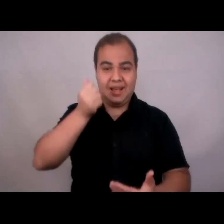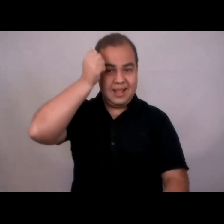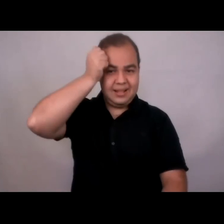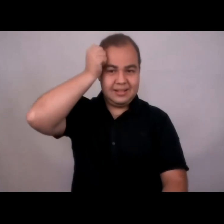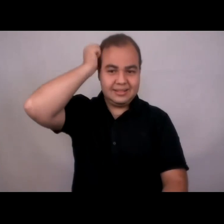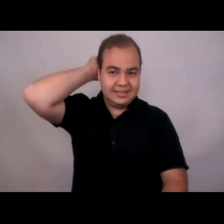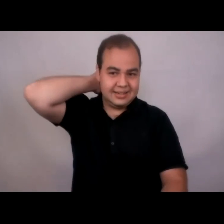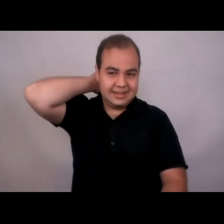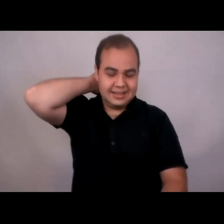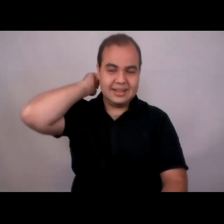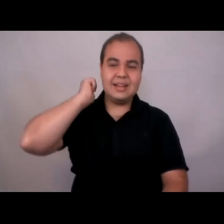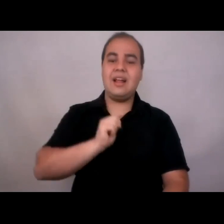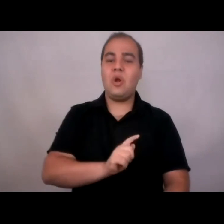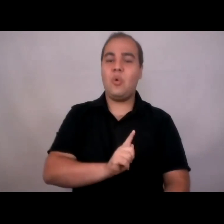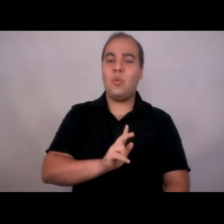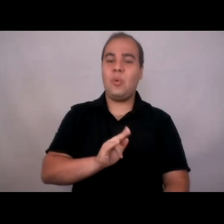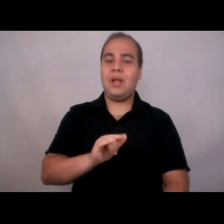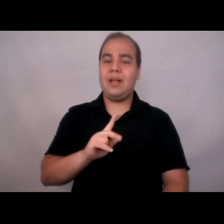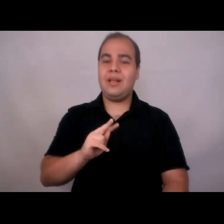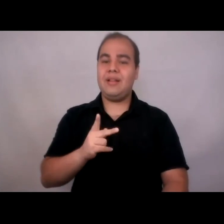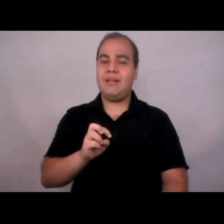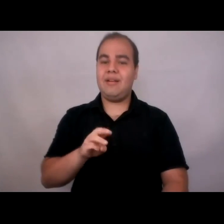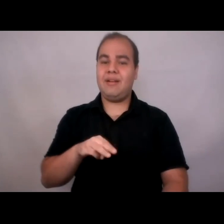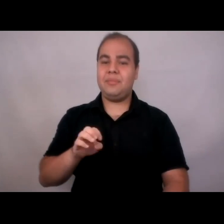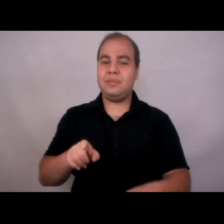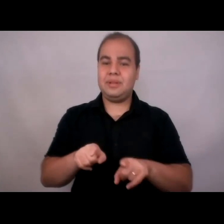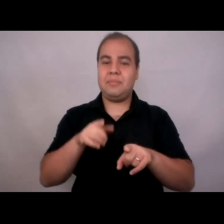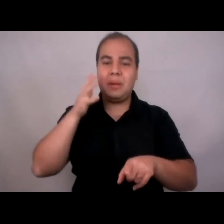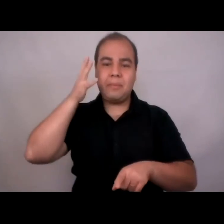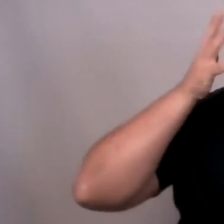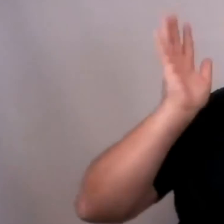Gui, talvez uma palavra final, e depois para a Adriana ao final.